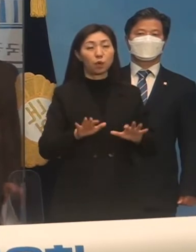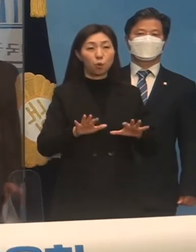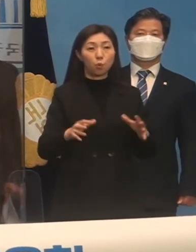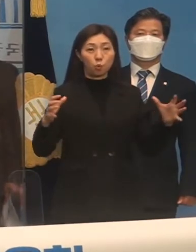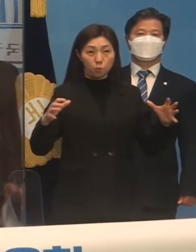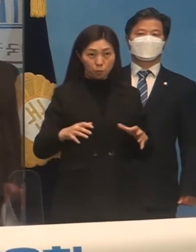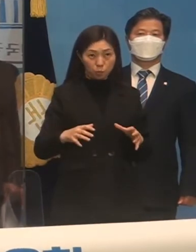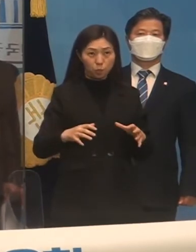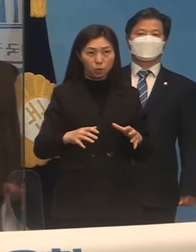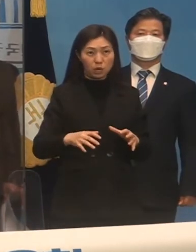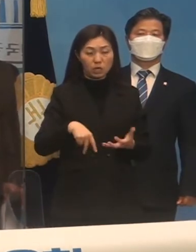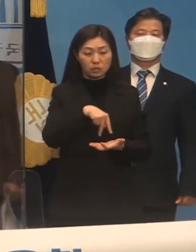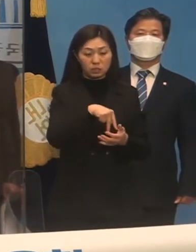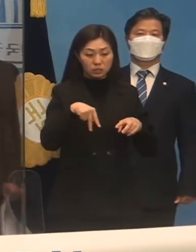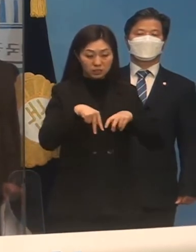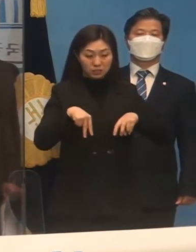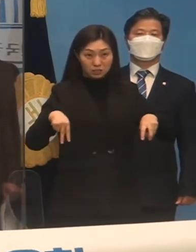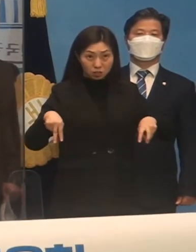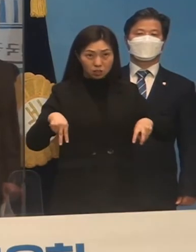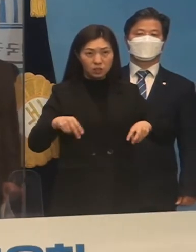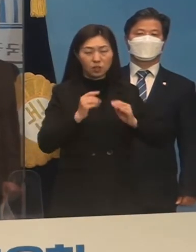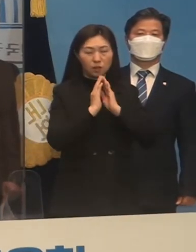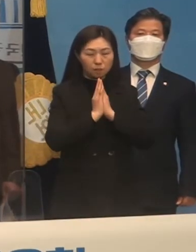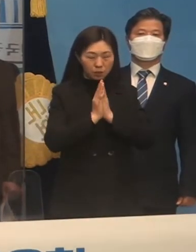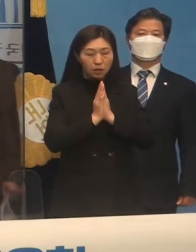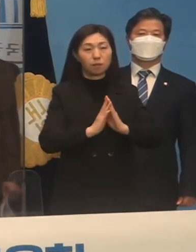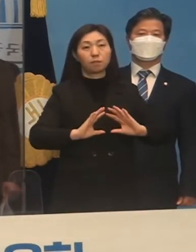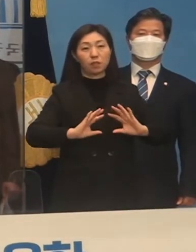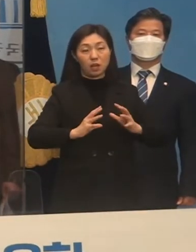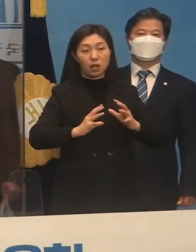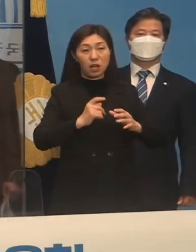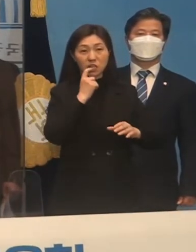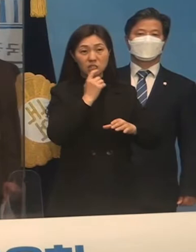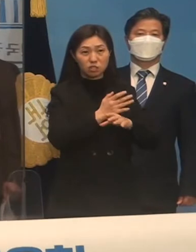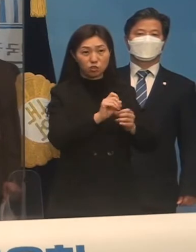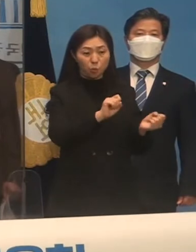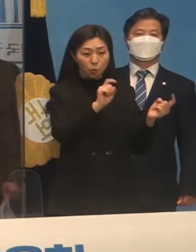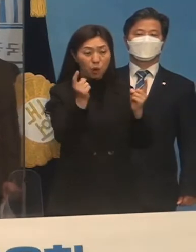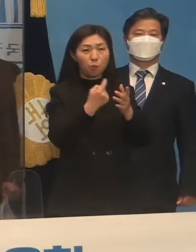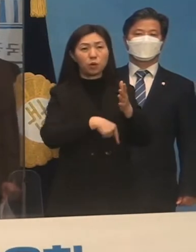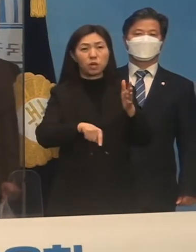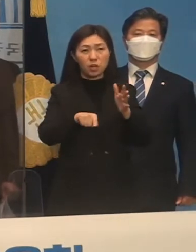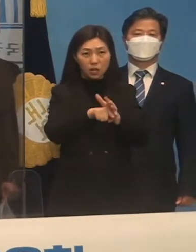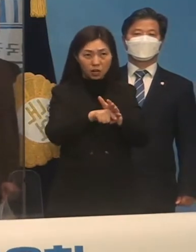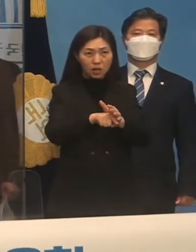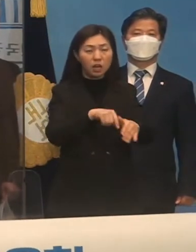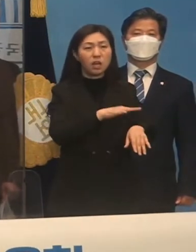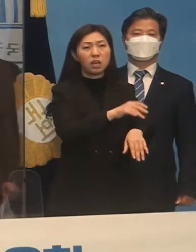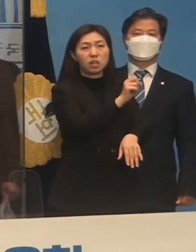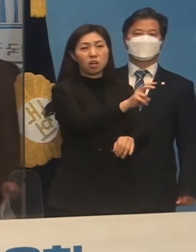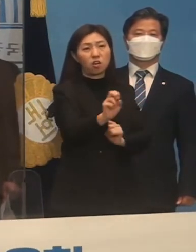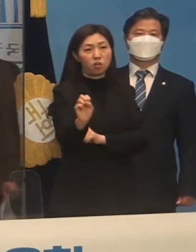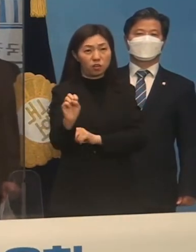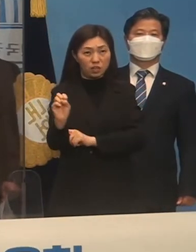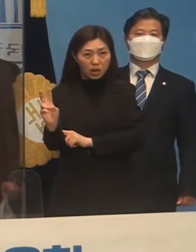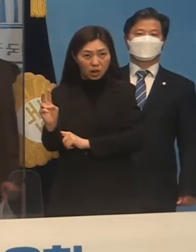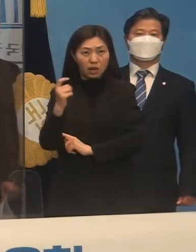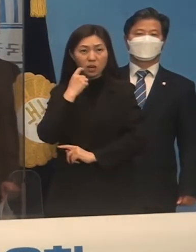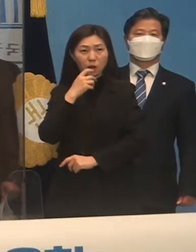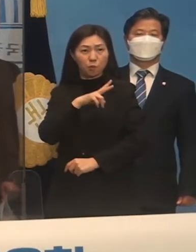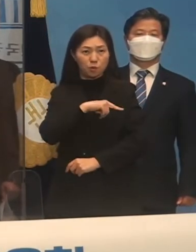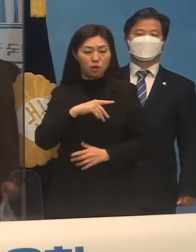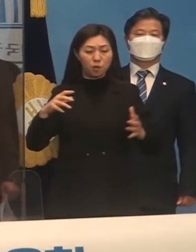모이신 미얀마 민주주의 회복을 위한 여야 의원들이 모인